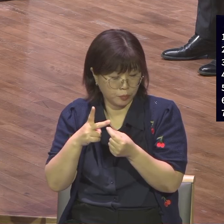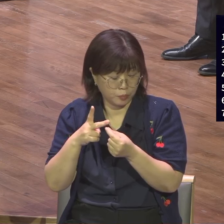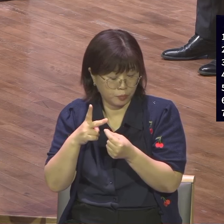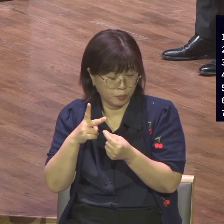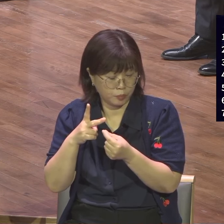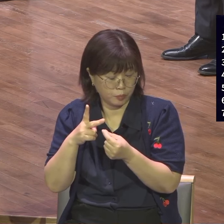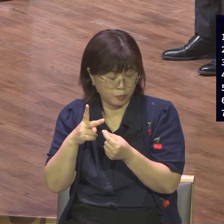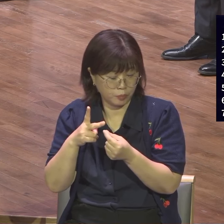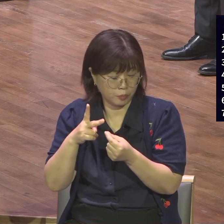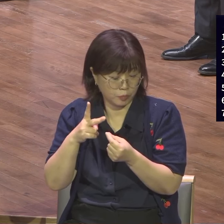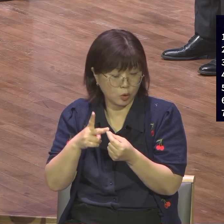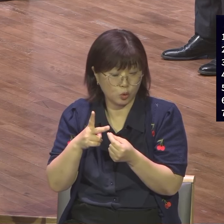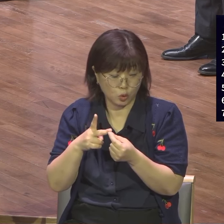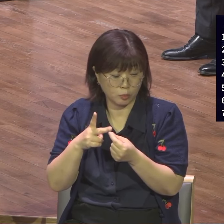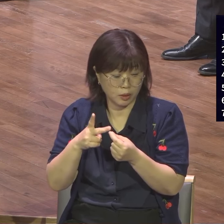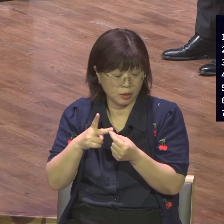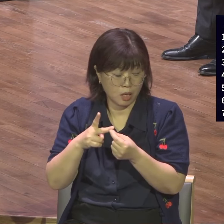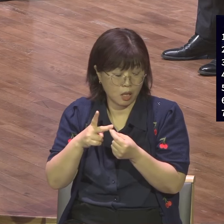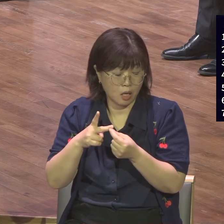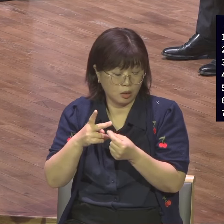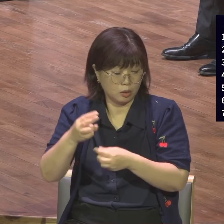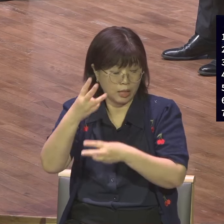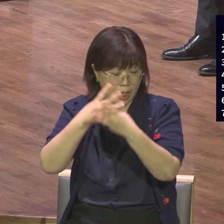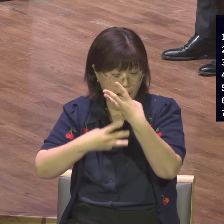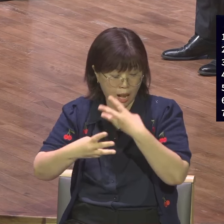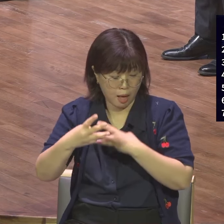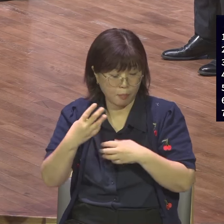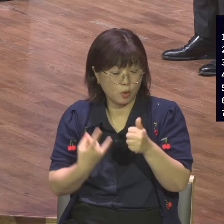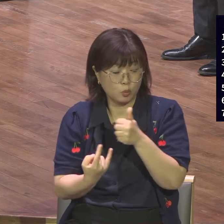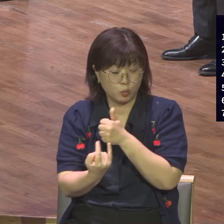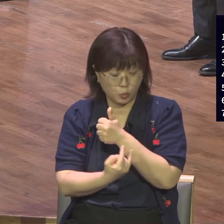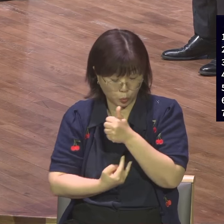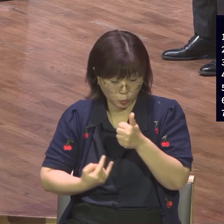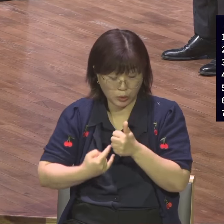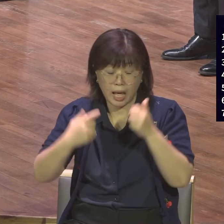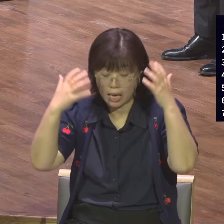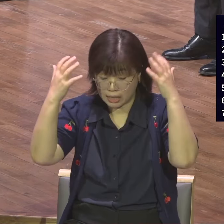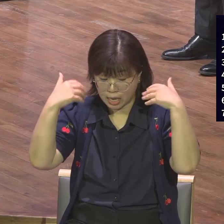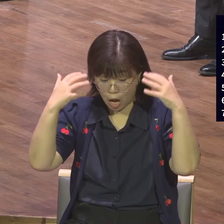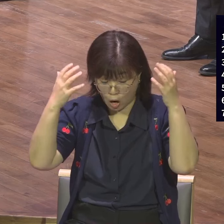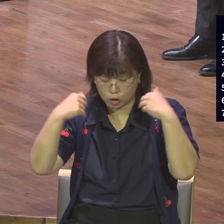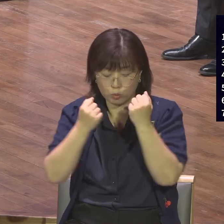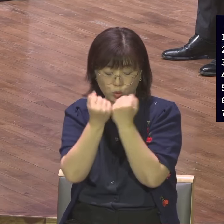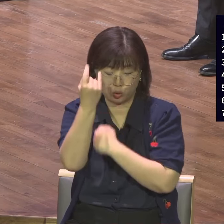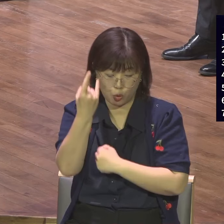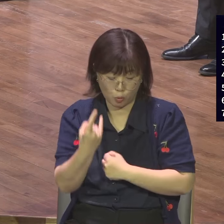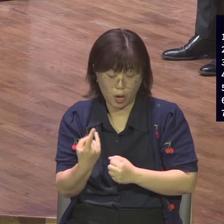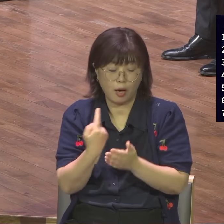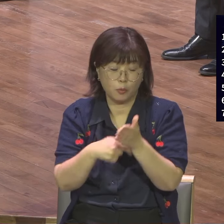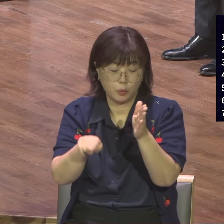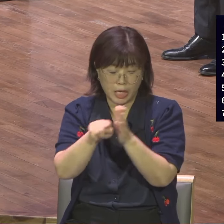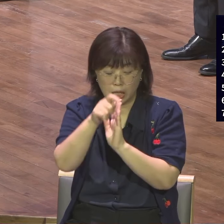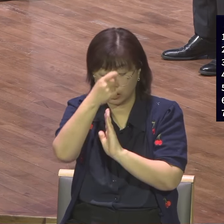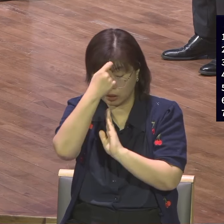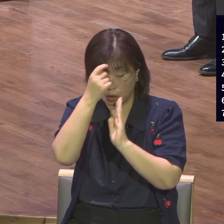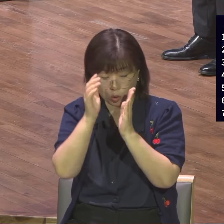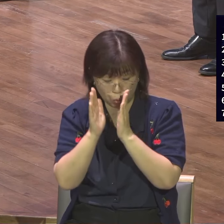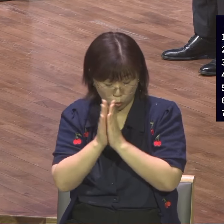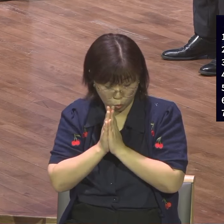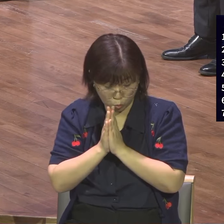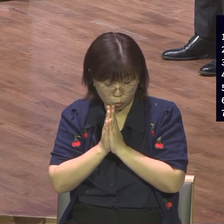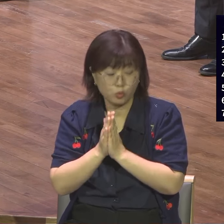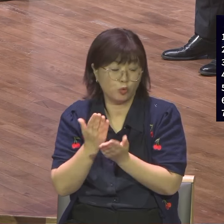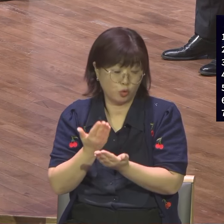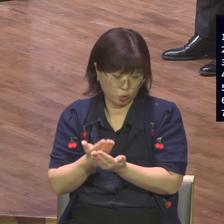전현장에 확장하게 하여 주옵소서. 성령 이전을 통해 마음껏 24 렘몬 살리는 버밍엄 예원교회 되게 하여 주옵소서. 우리